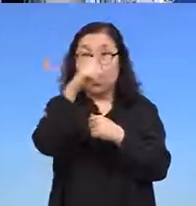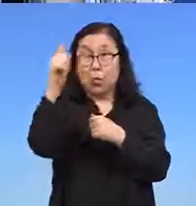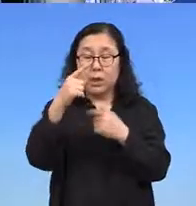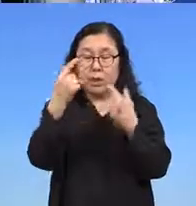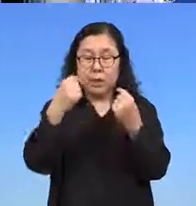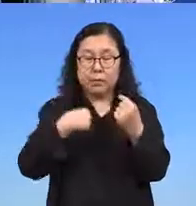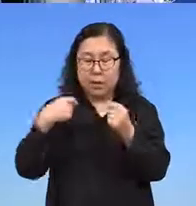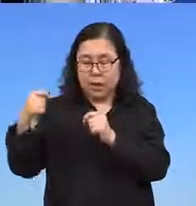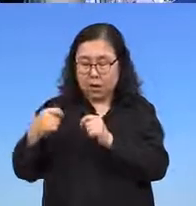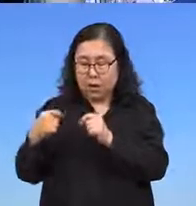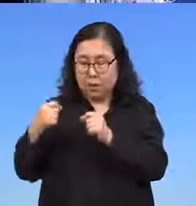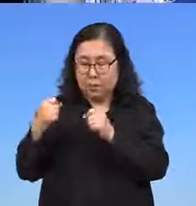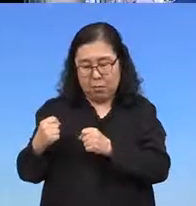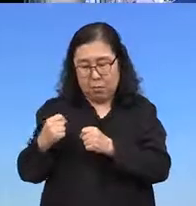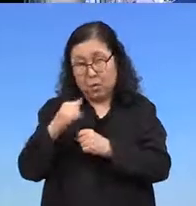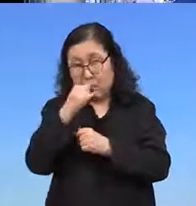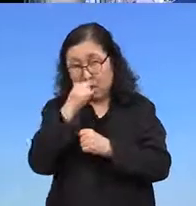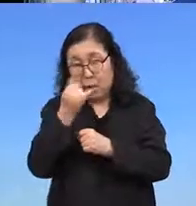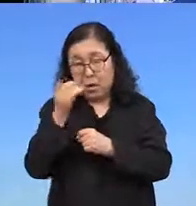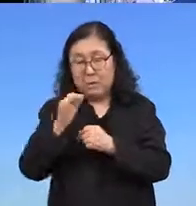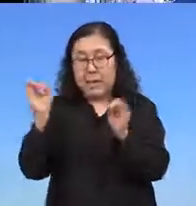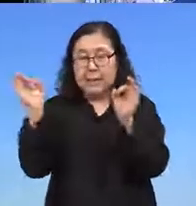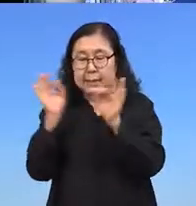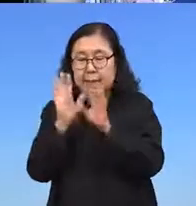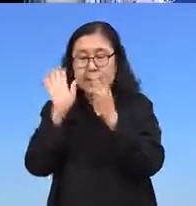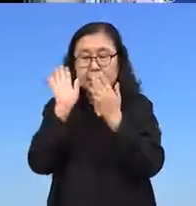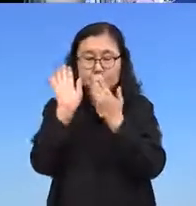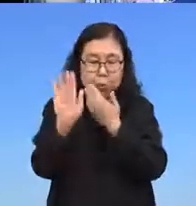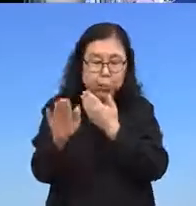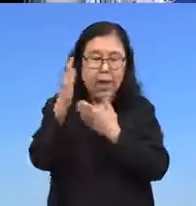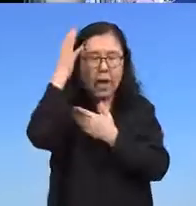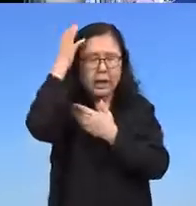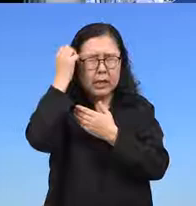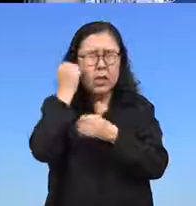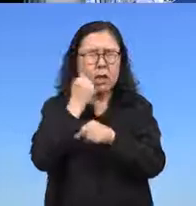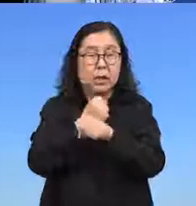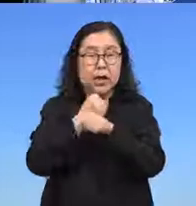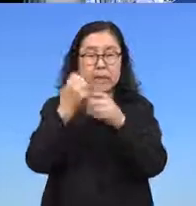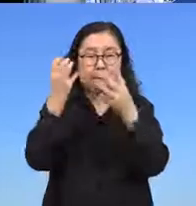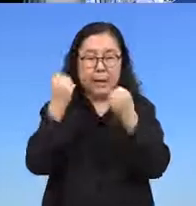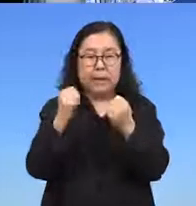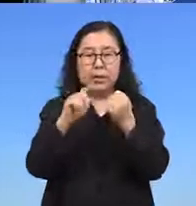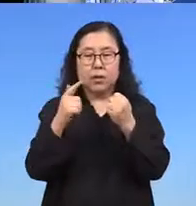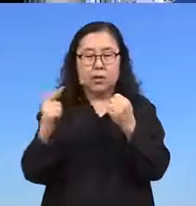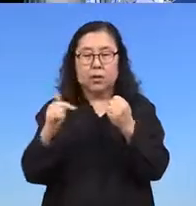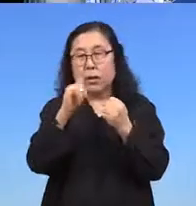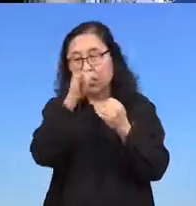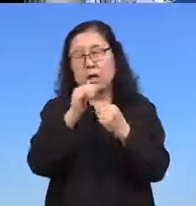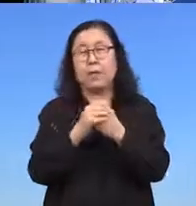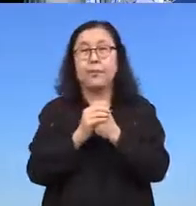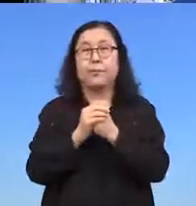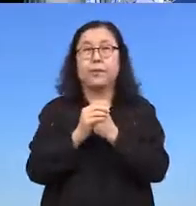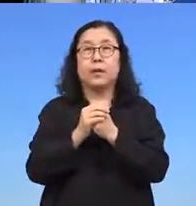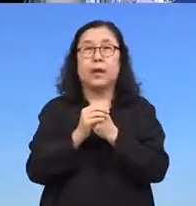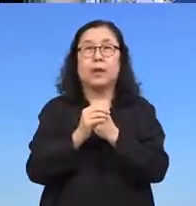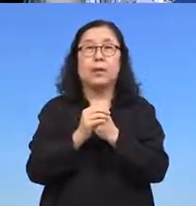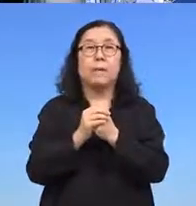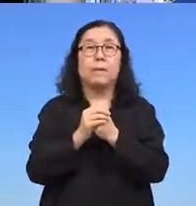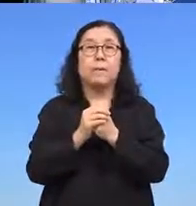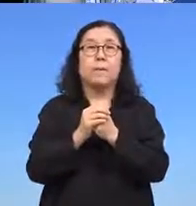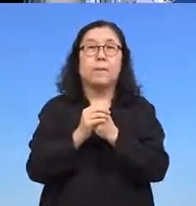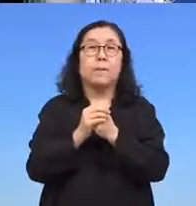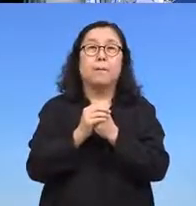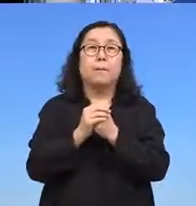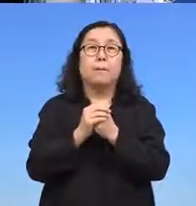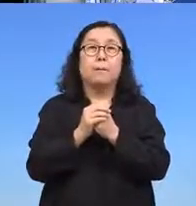공기처럼 늘 내 곁에 머물러 있지만 사라진 후에야 기억하는 많은 것들이 그렇다.